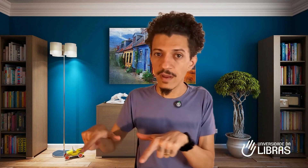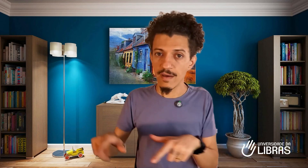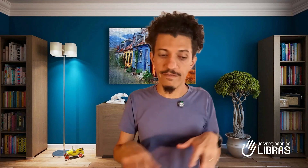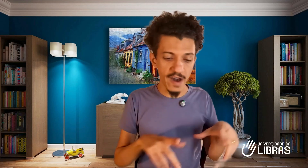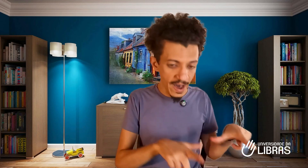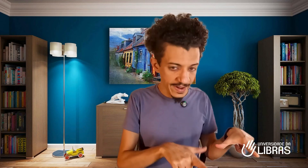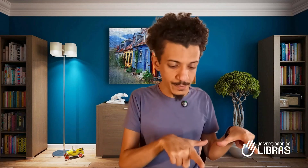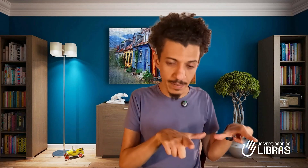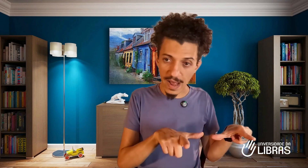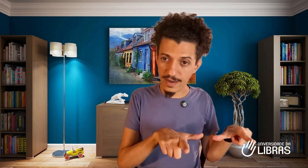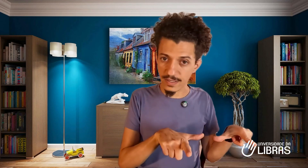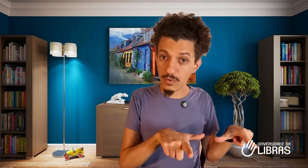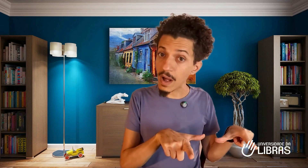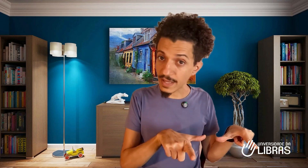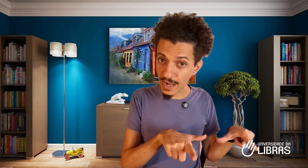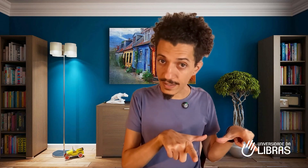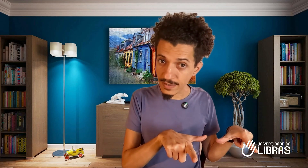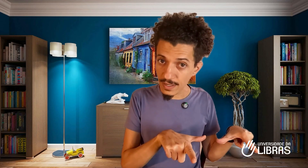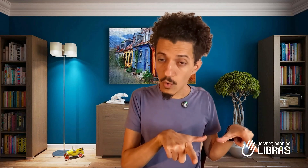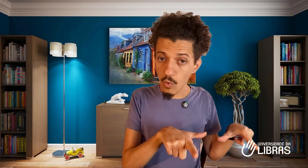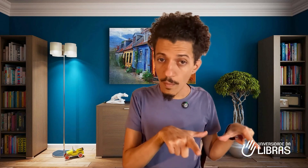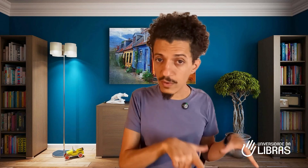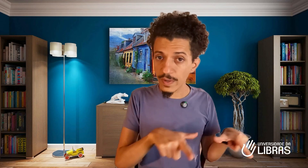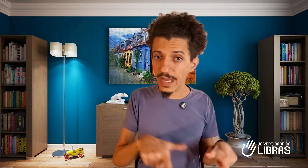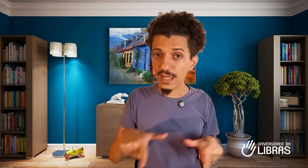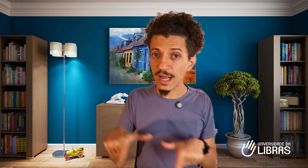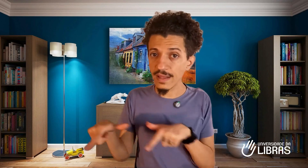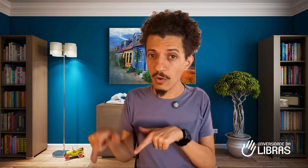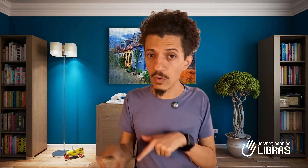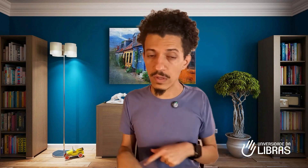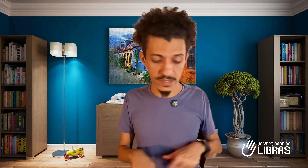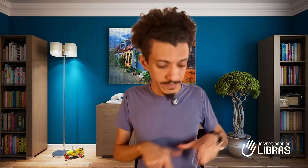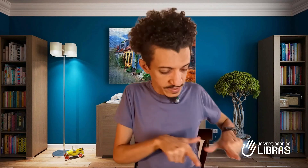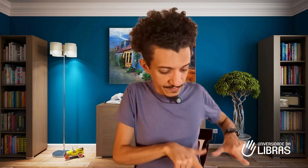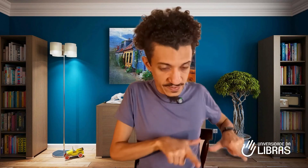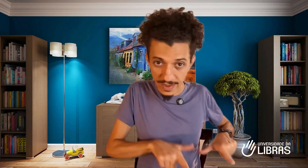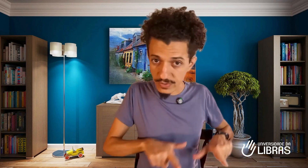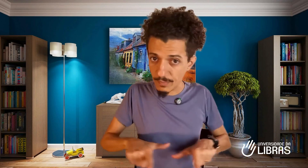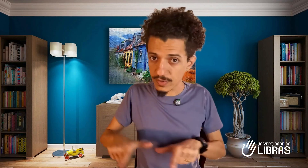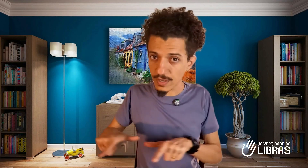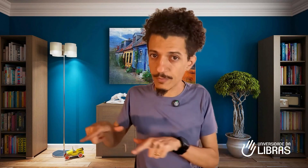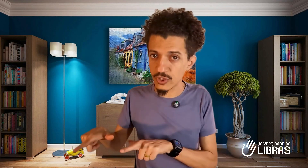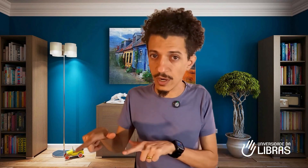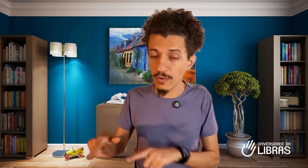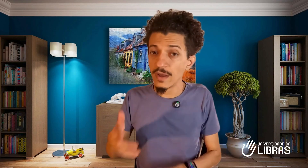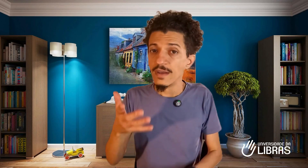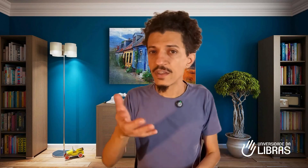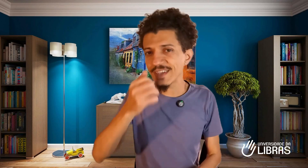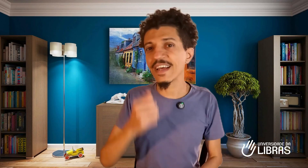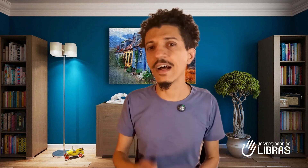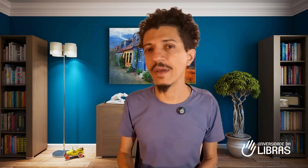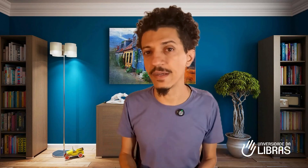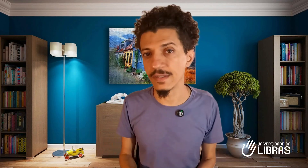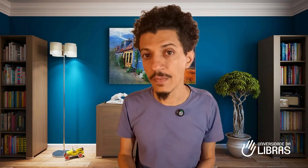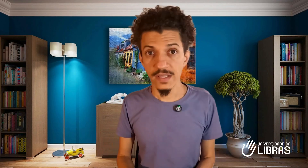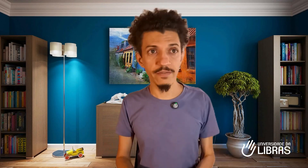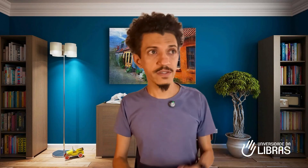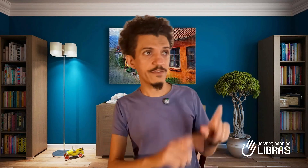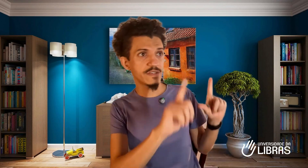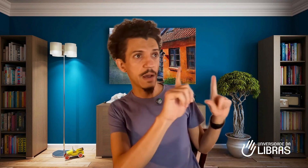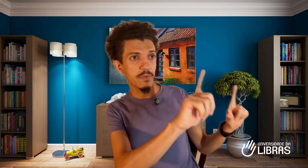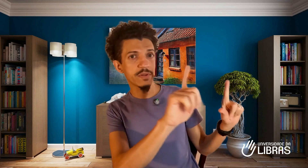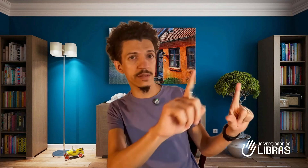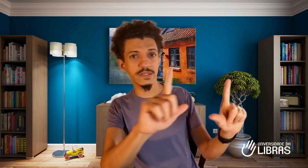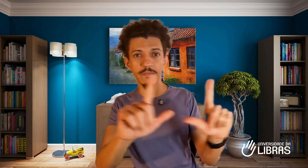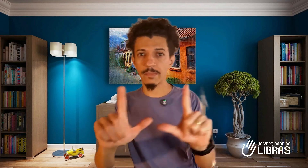exemplo, várias placas quadradas, uma conectada à outra. Se você fizer isso apontando para o chão, são as cerâmicas. Se você